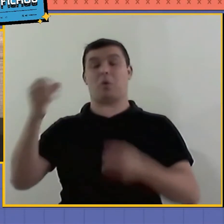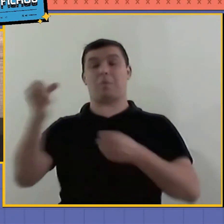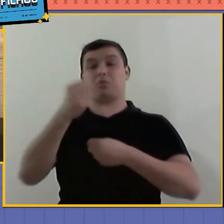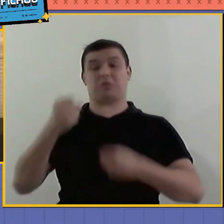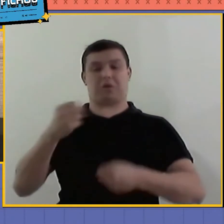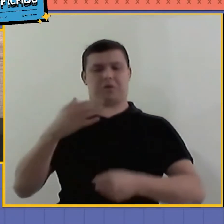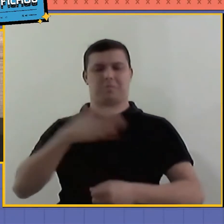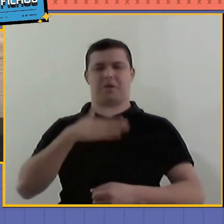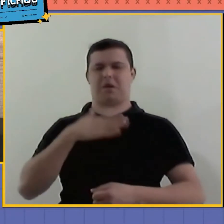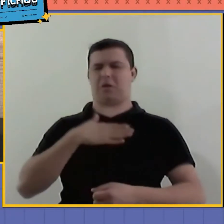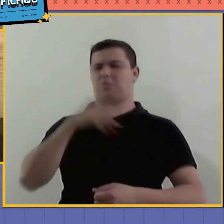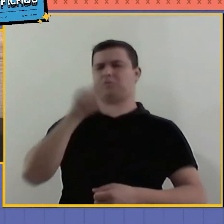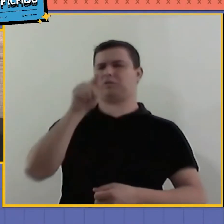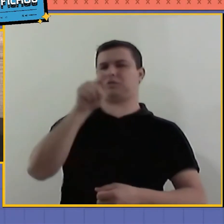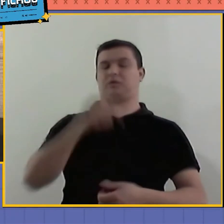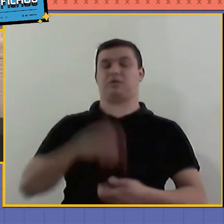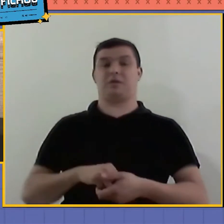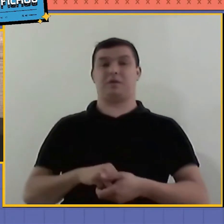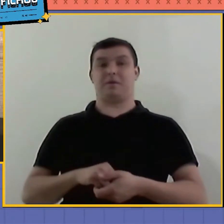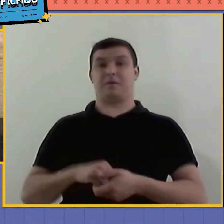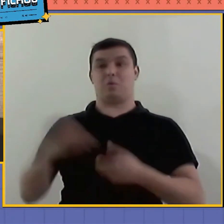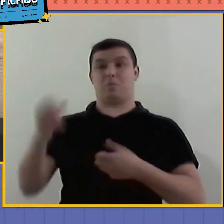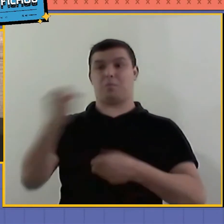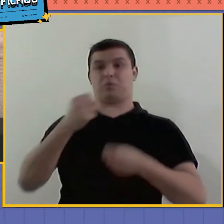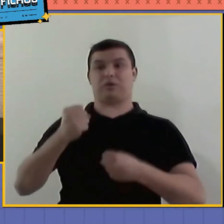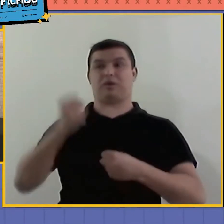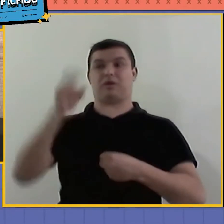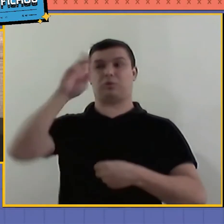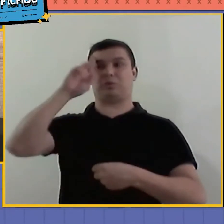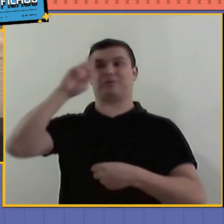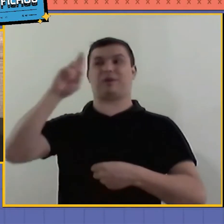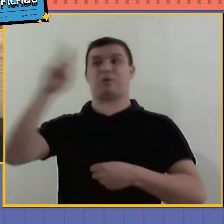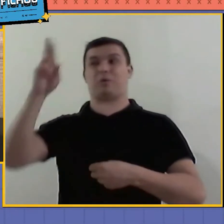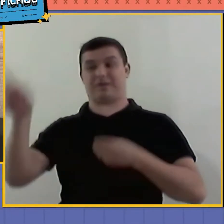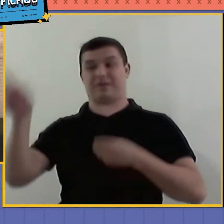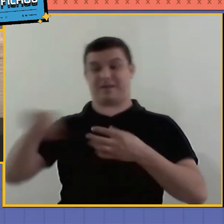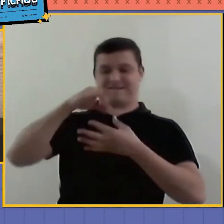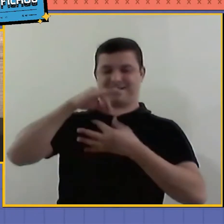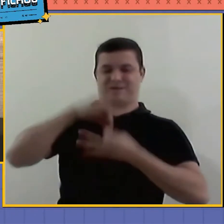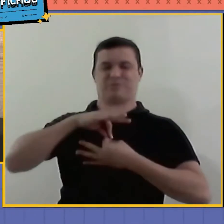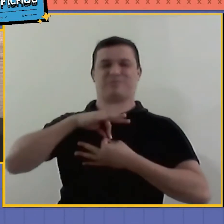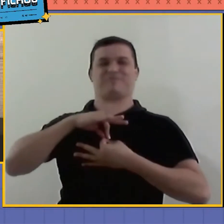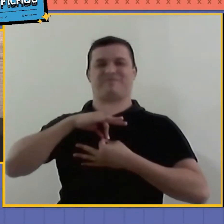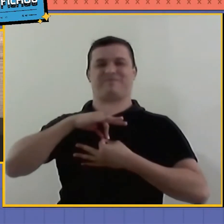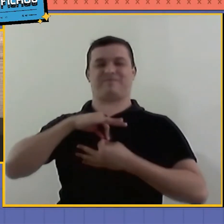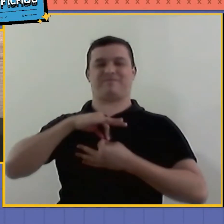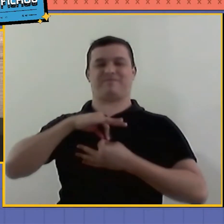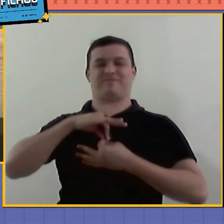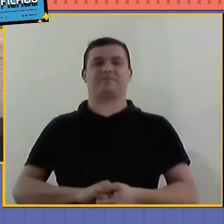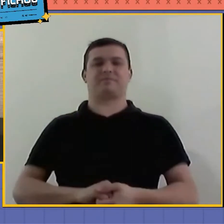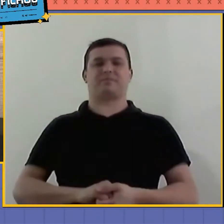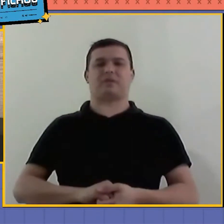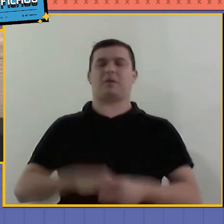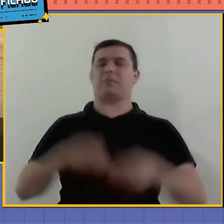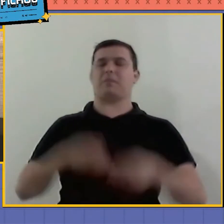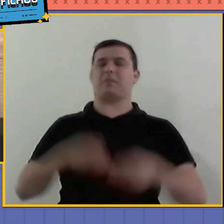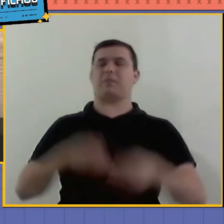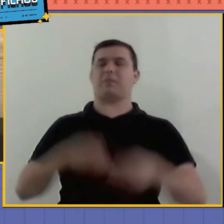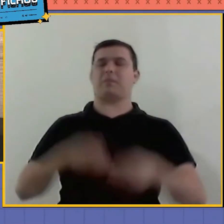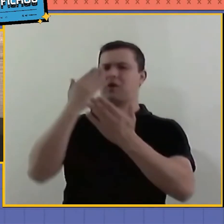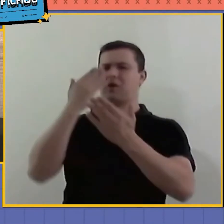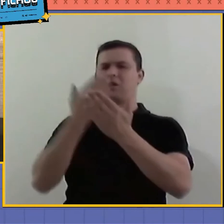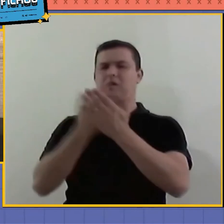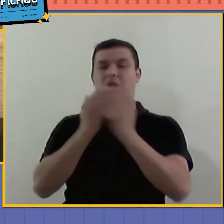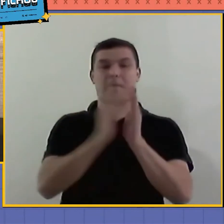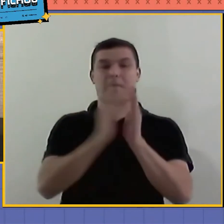não está em você o poder está no Senhor que está dentro de você tá Creia nessa palavra foi Jesus